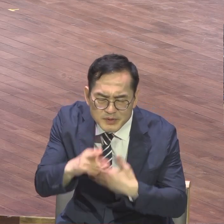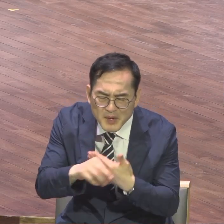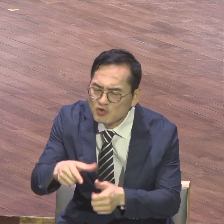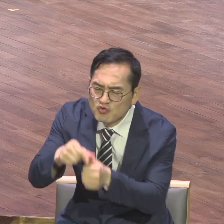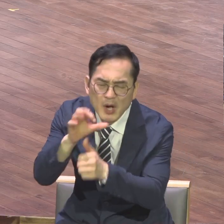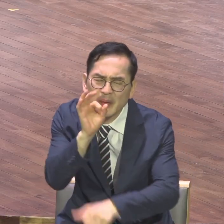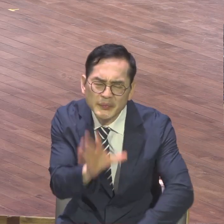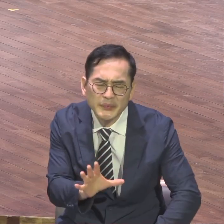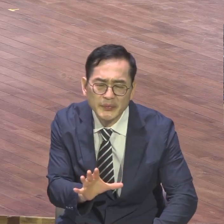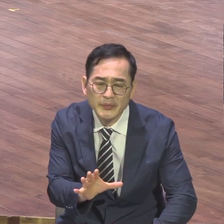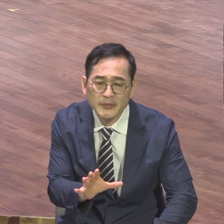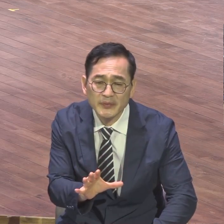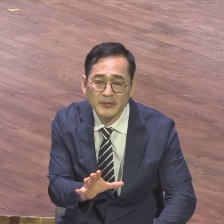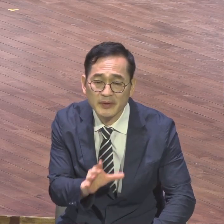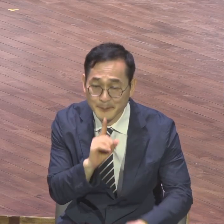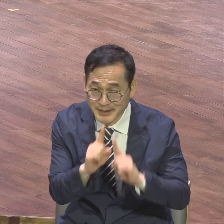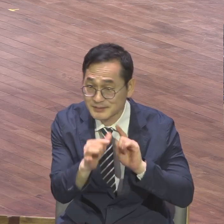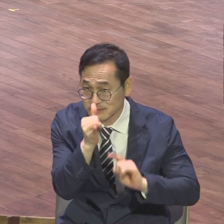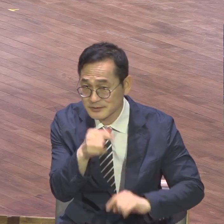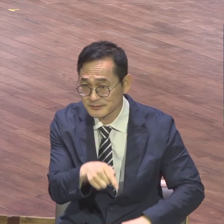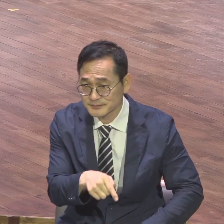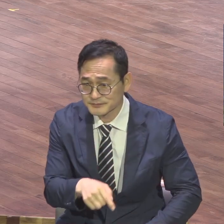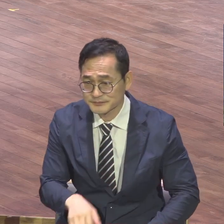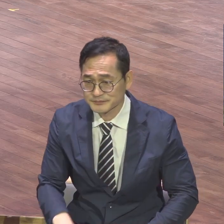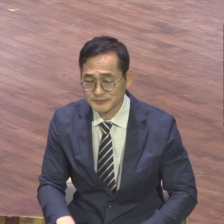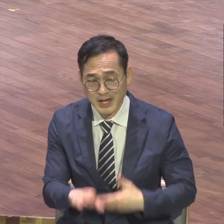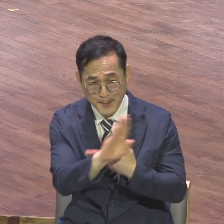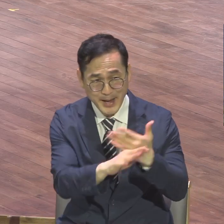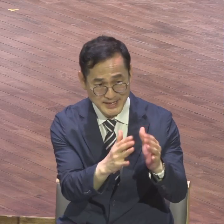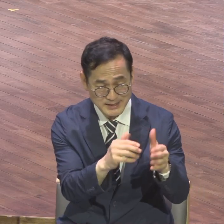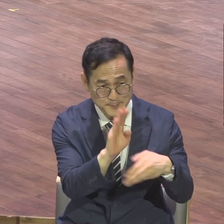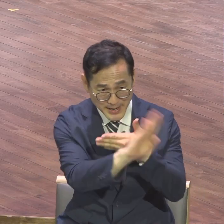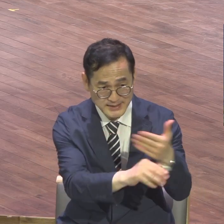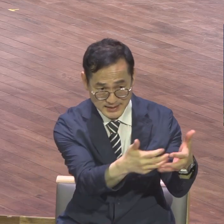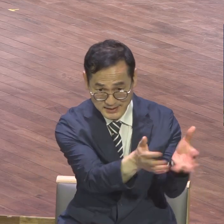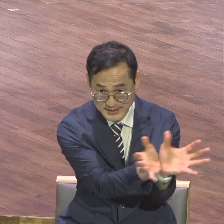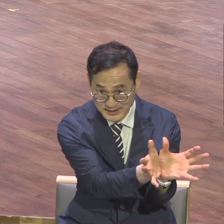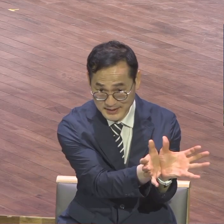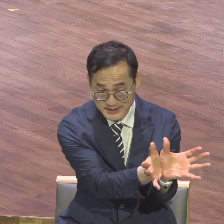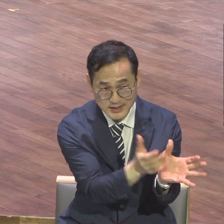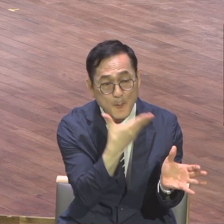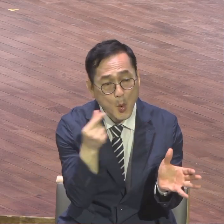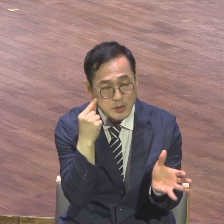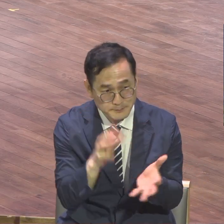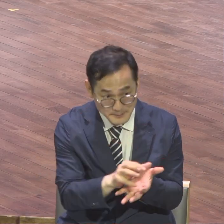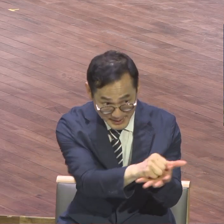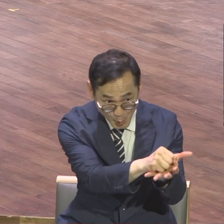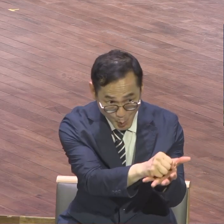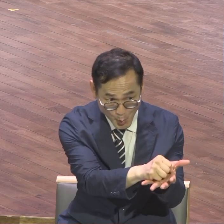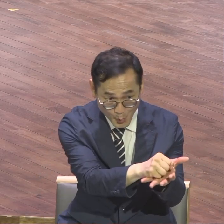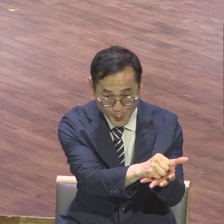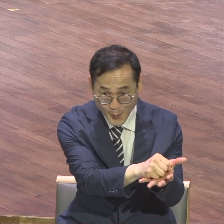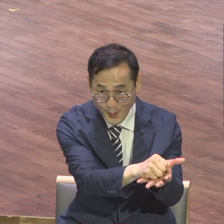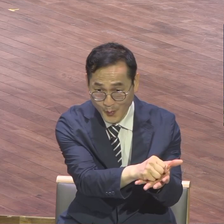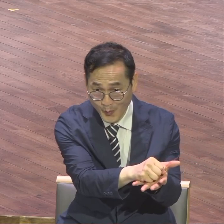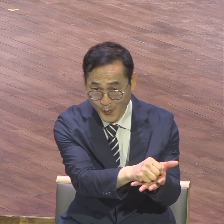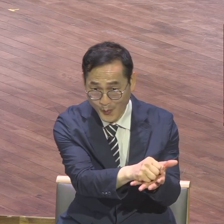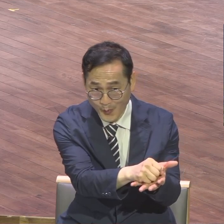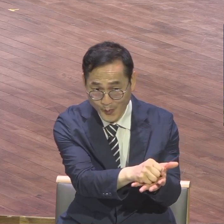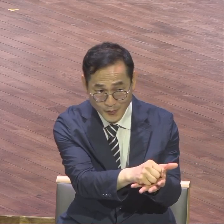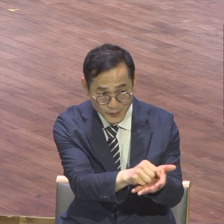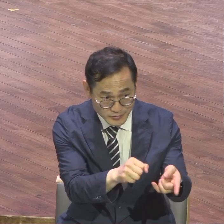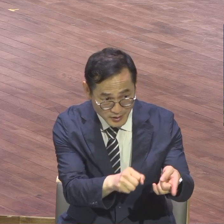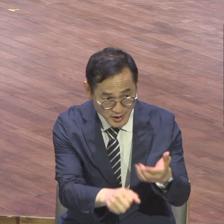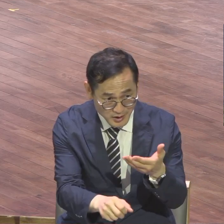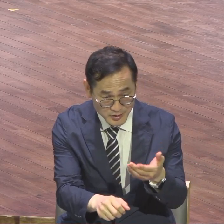받지 못하리라 하니. 자, 여기서 어떤 사람은 바리새파 중에서 복음을 받고 기독교인이 되어졌는데